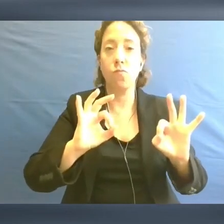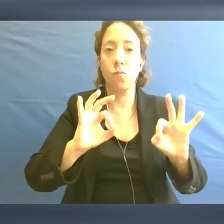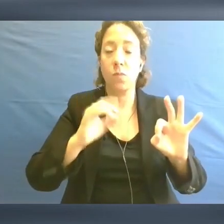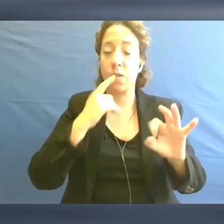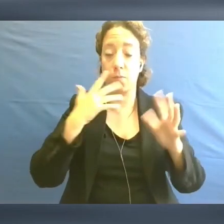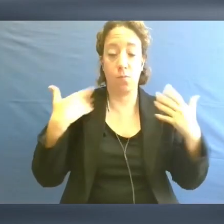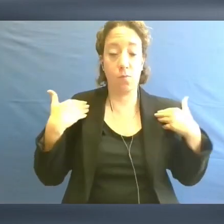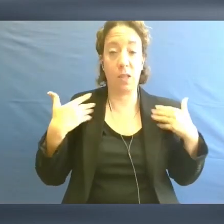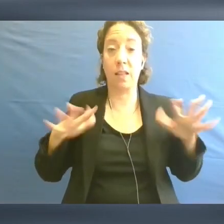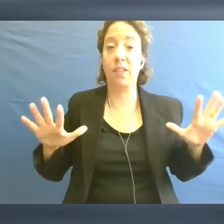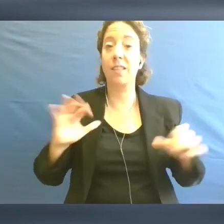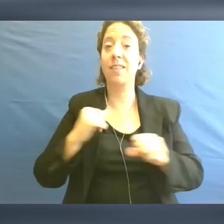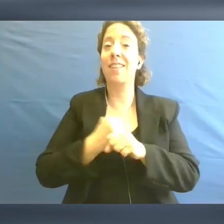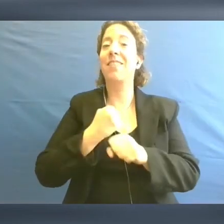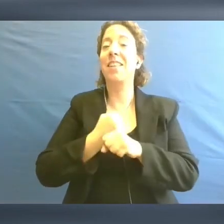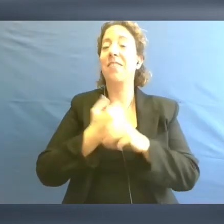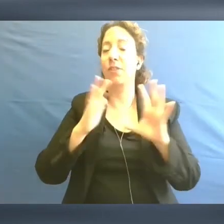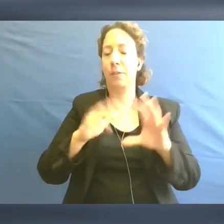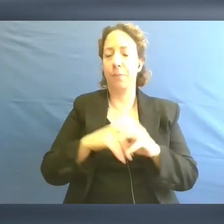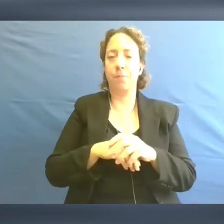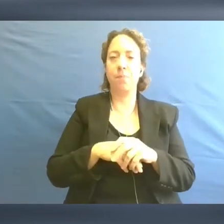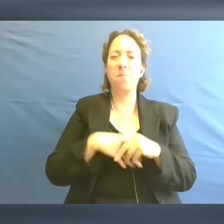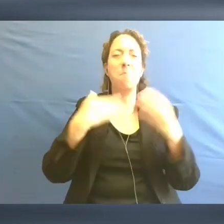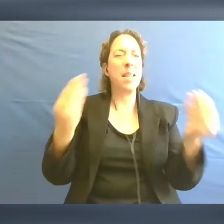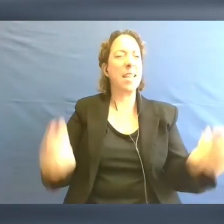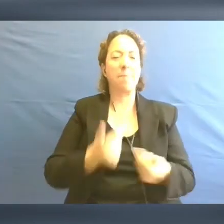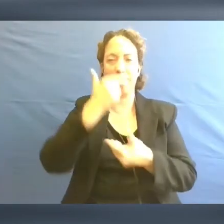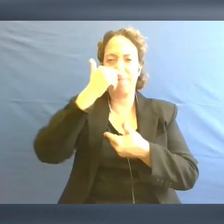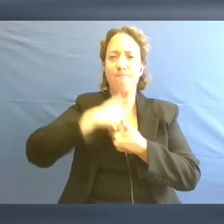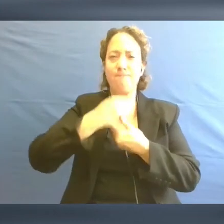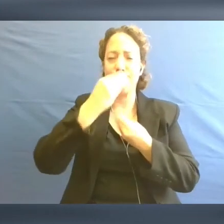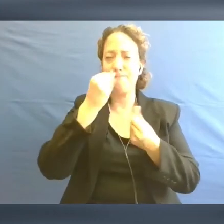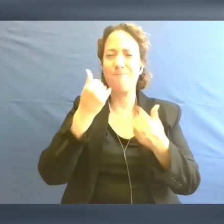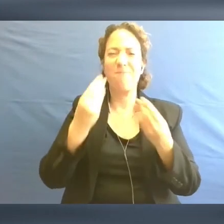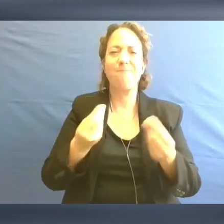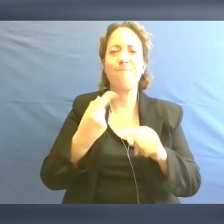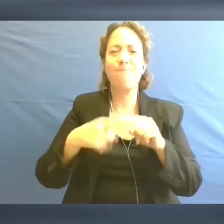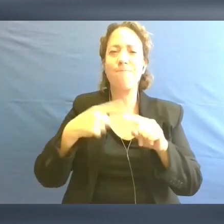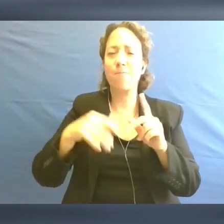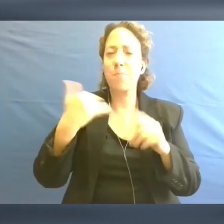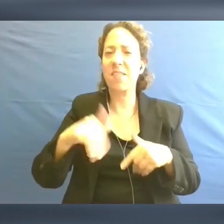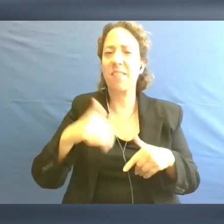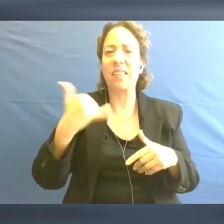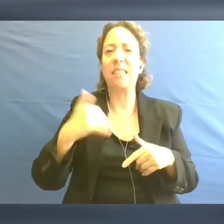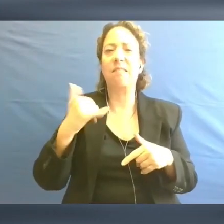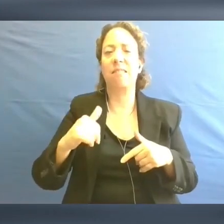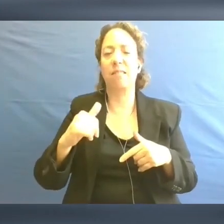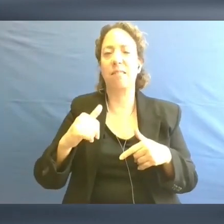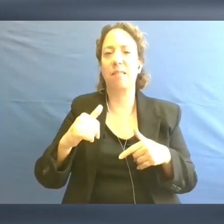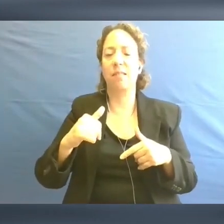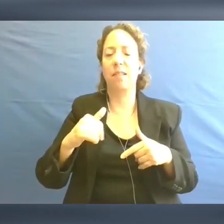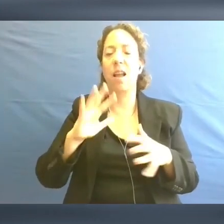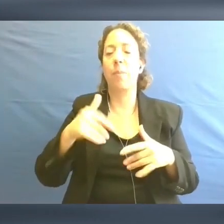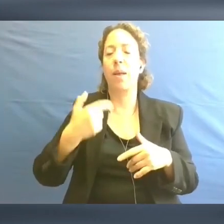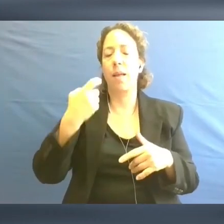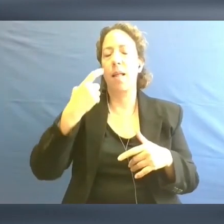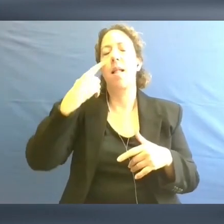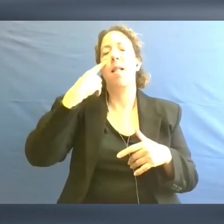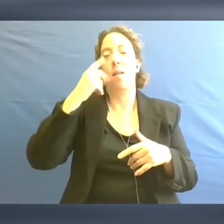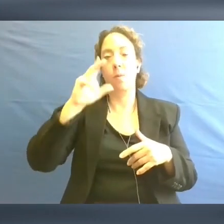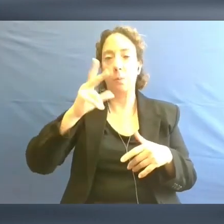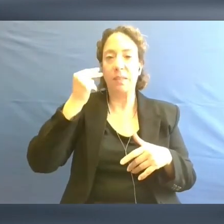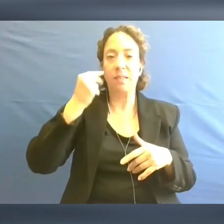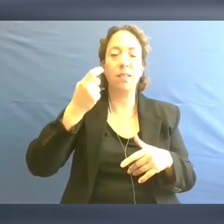terminé. Toutefois, on avait un goût d'inachevé et on s'est rendu compte que les documents qui